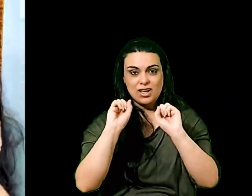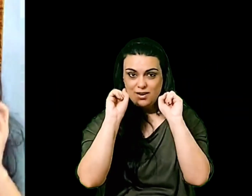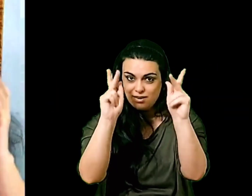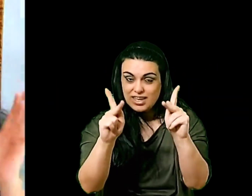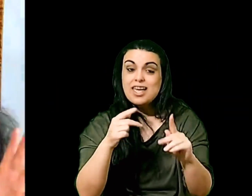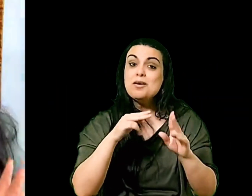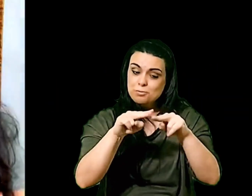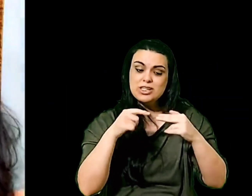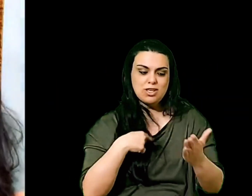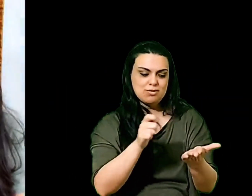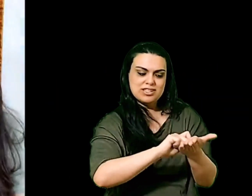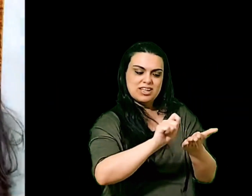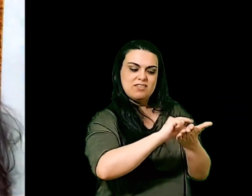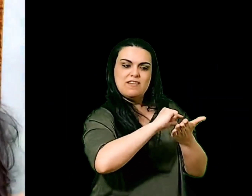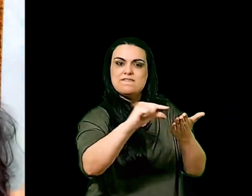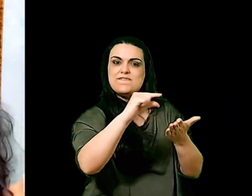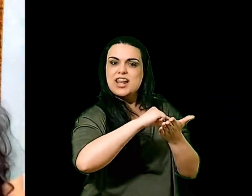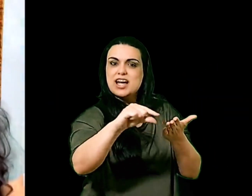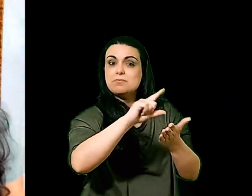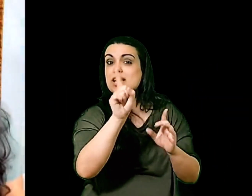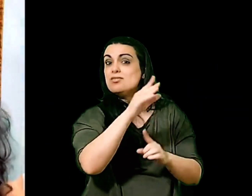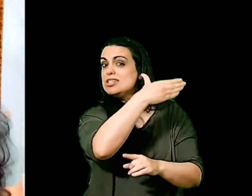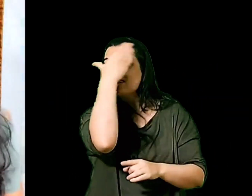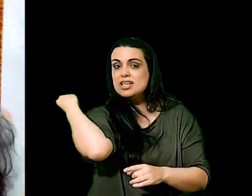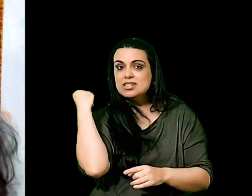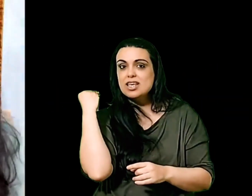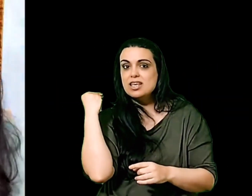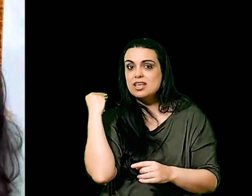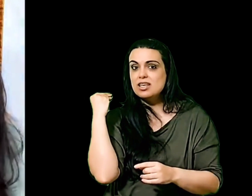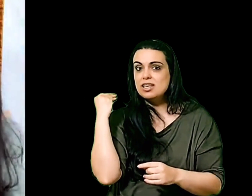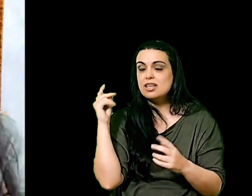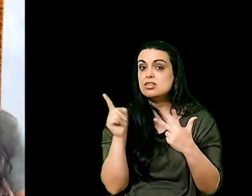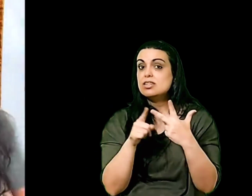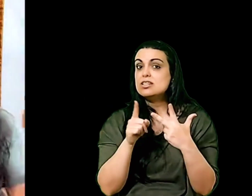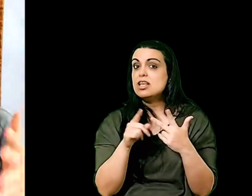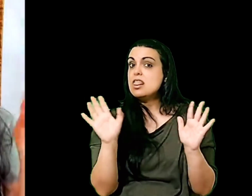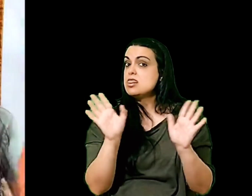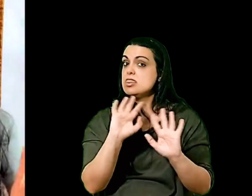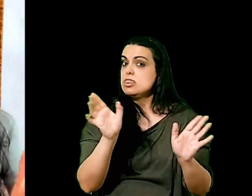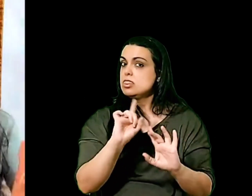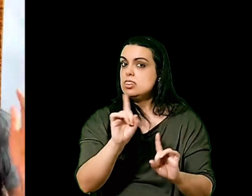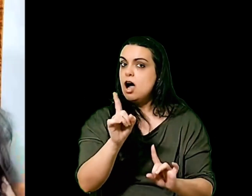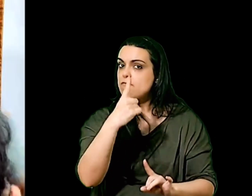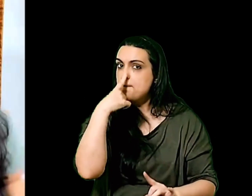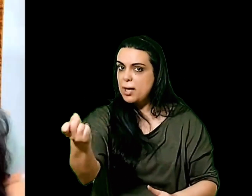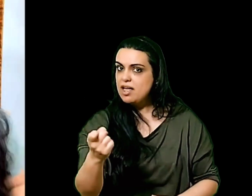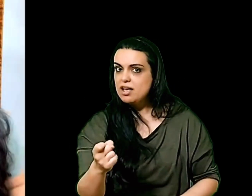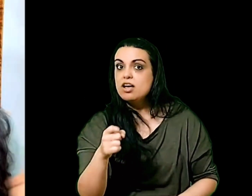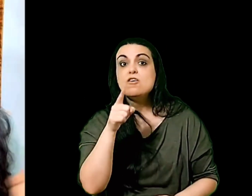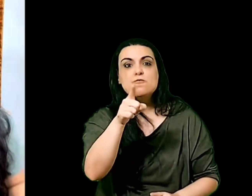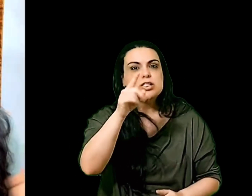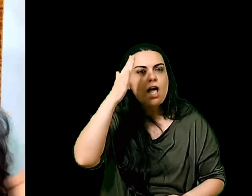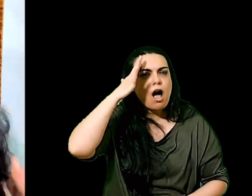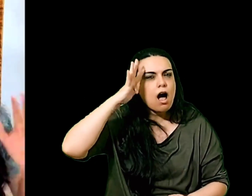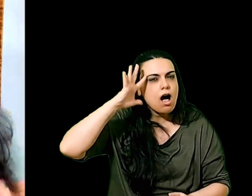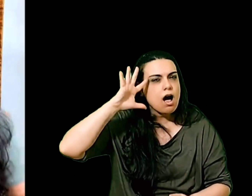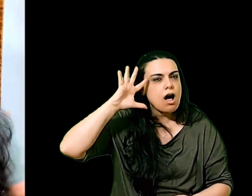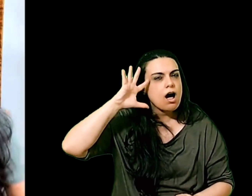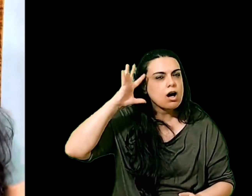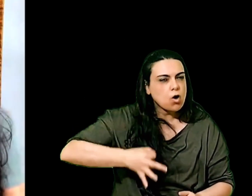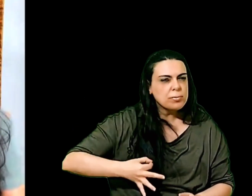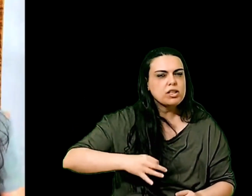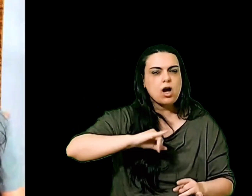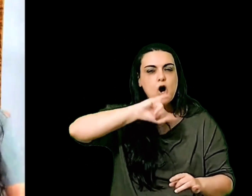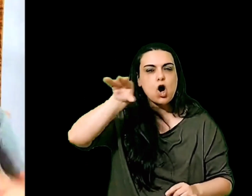algumas frases aqui que eu escrevi para não esquecer dentro da perspectiva do terceiro tópico, que é o quê? Não vai apodrecer. Quem